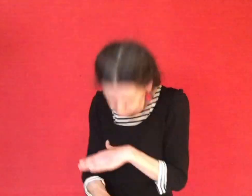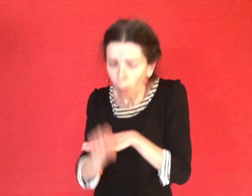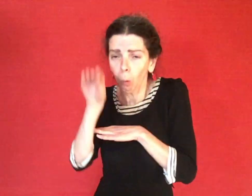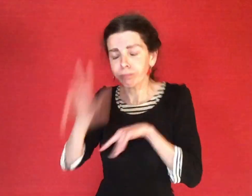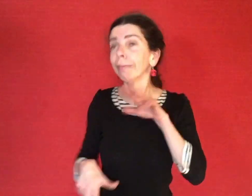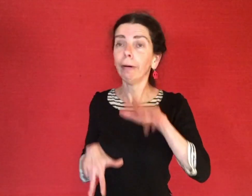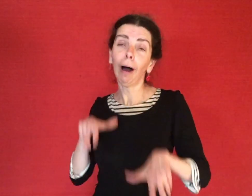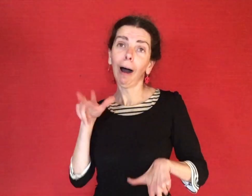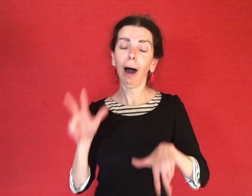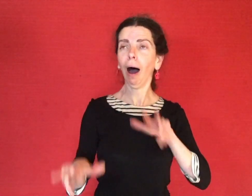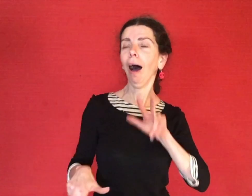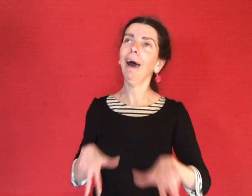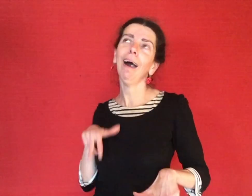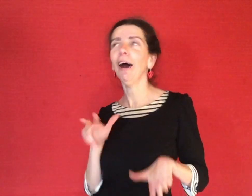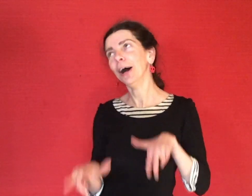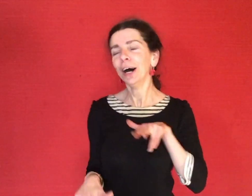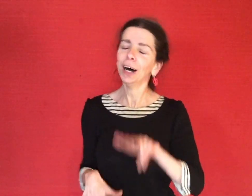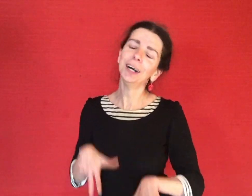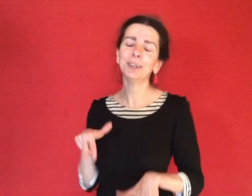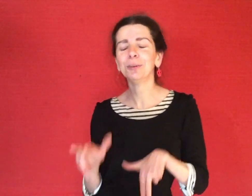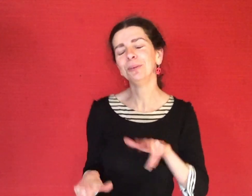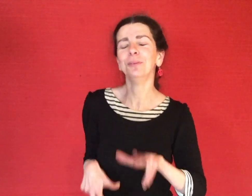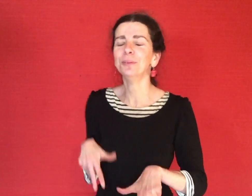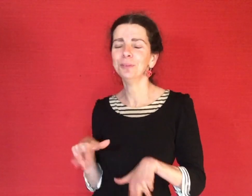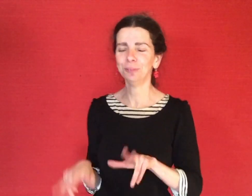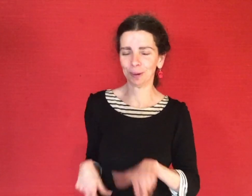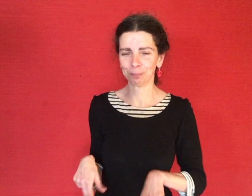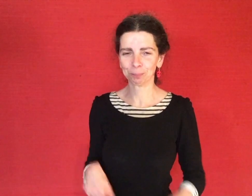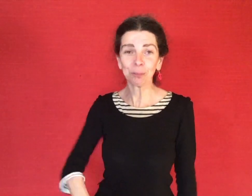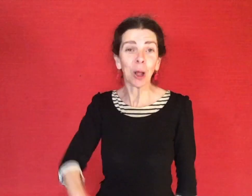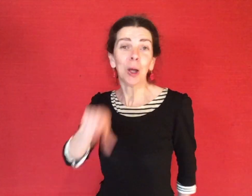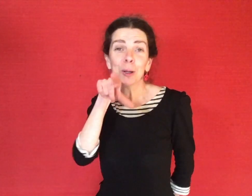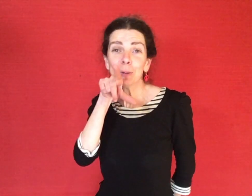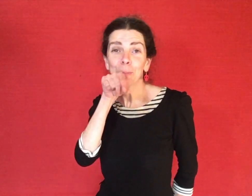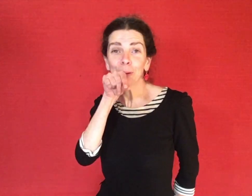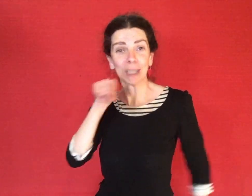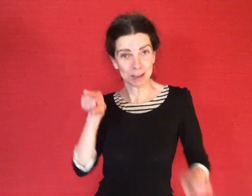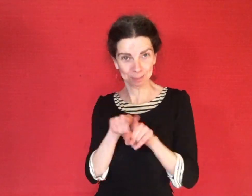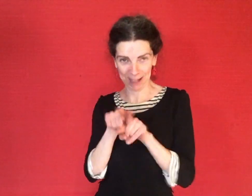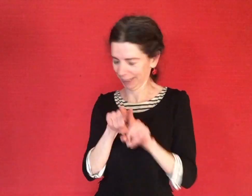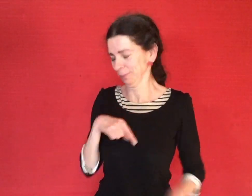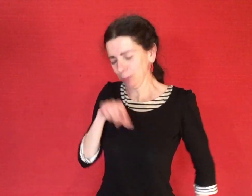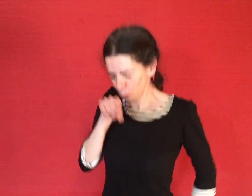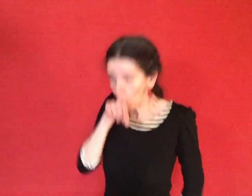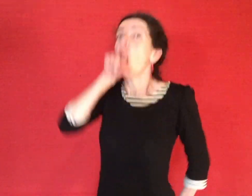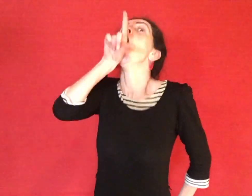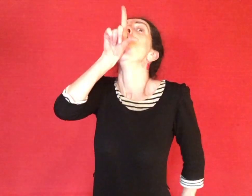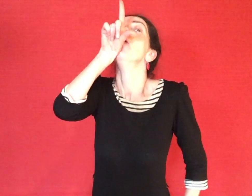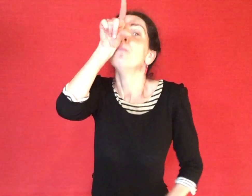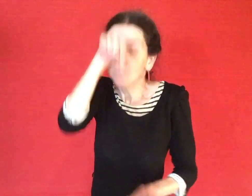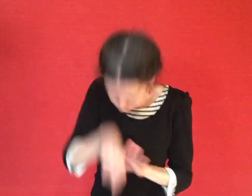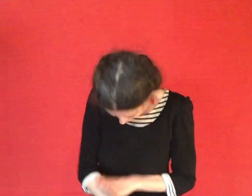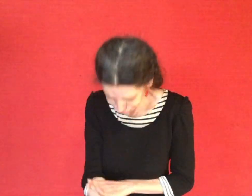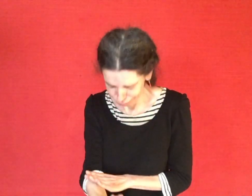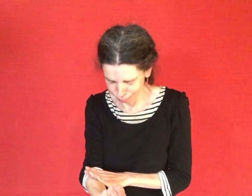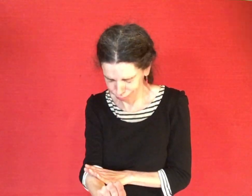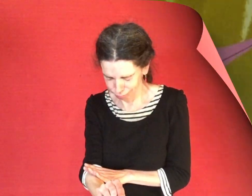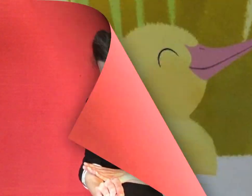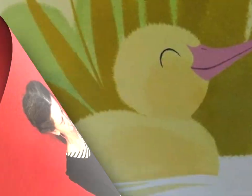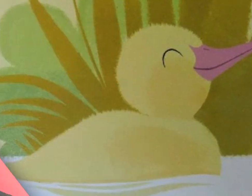Plouf! Le caneton a fait un beau plongeon. Il ressort la tête de l'eau et il se met à nager en battant des pattes. Plouf! Le poussin a sauté à son